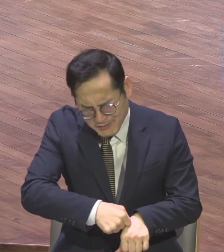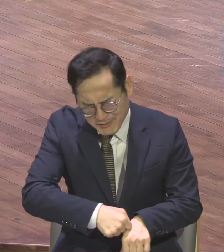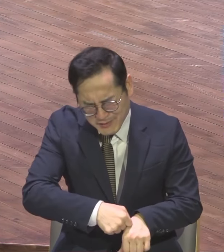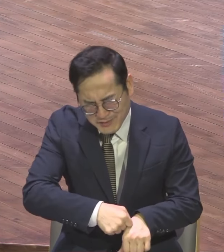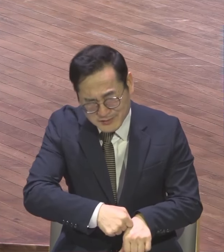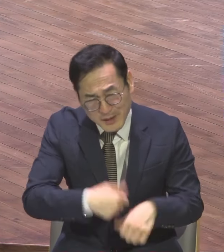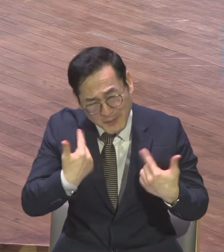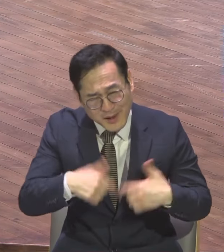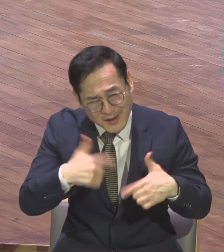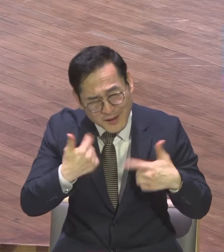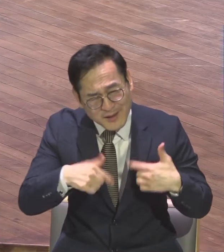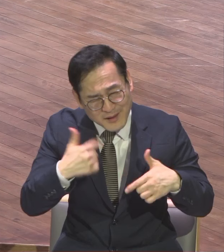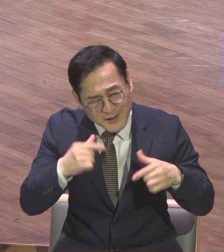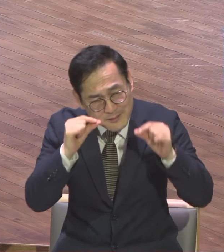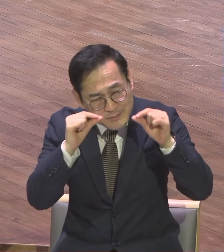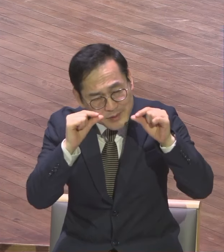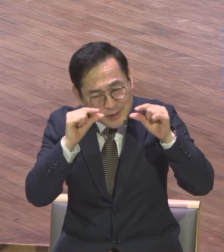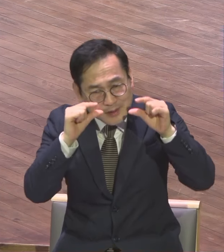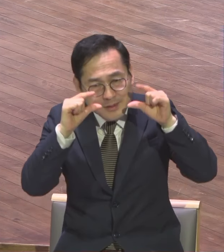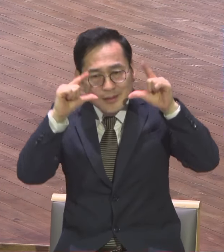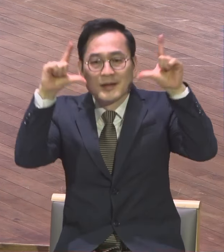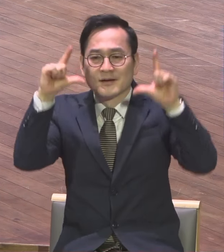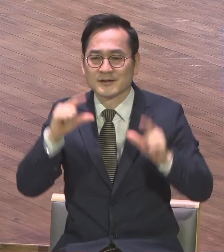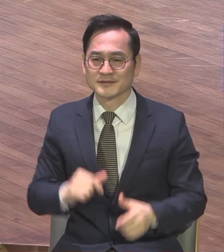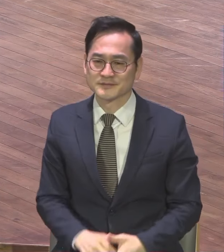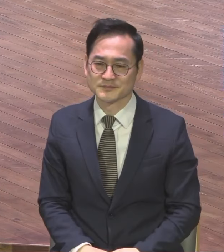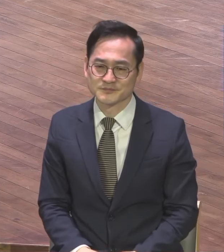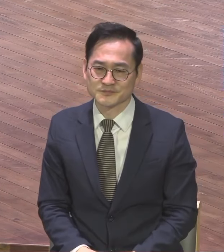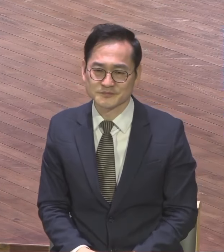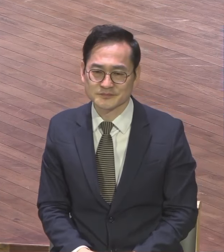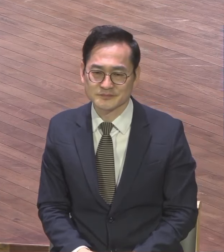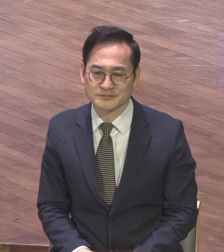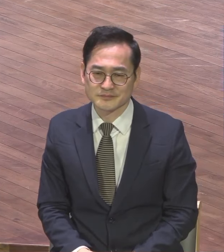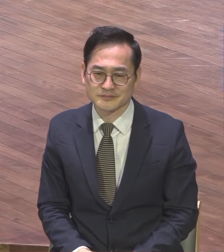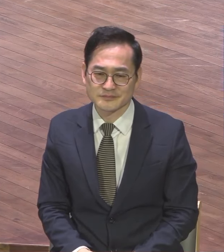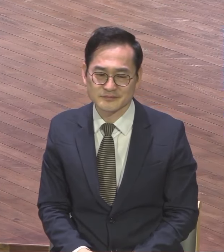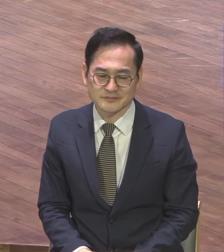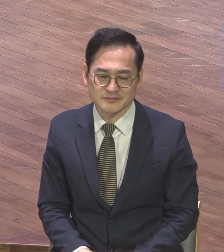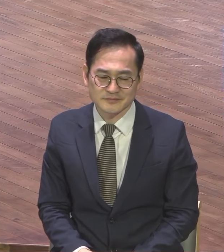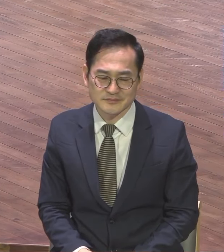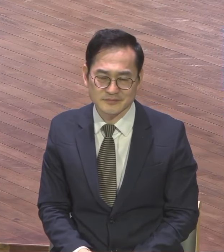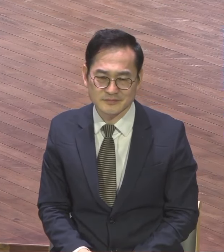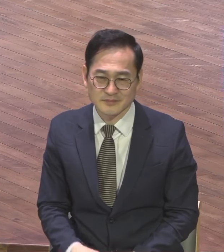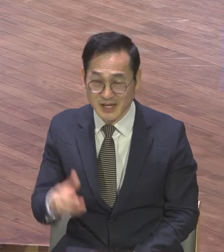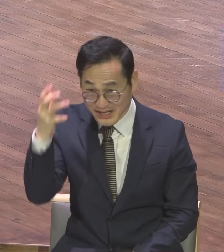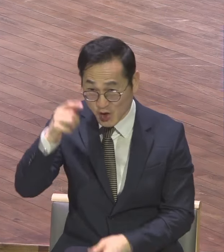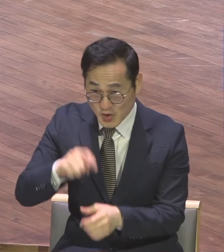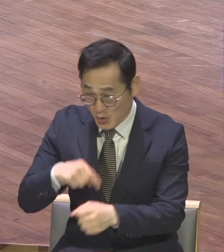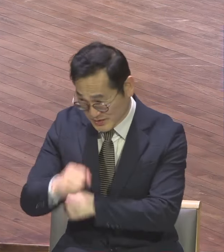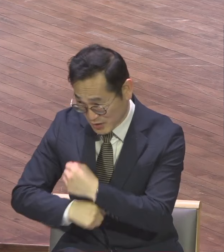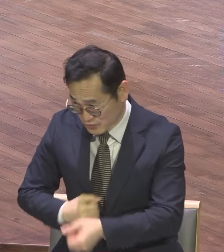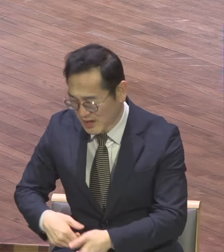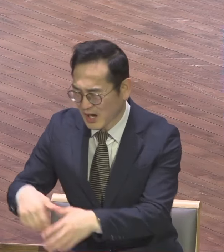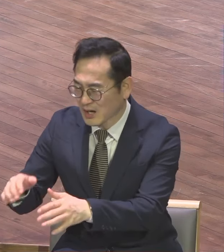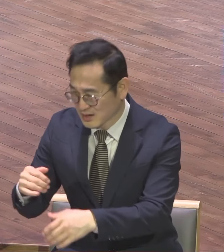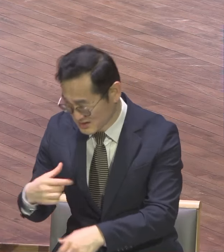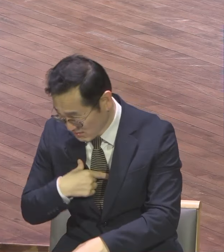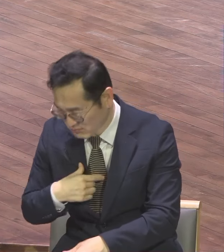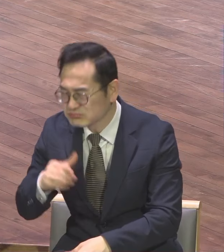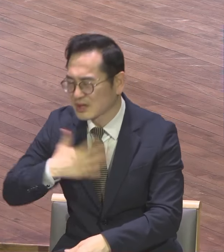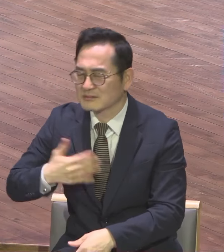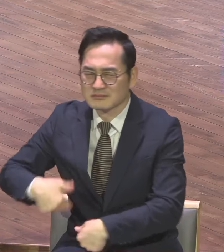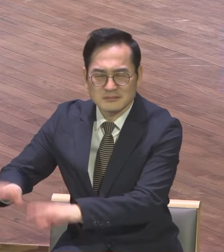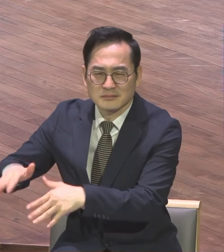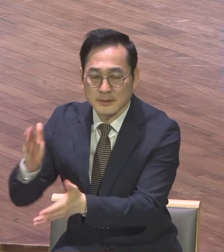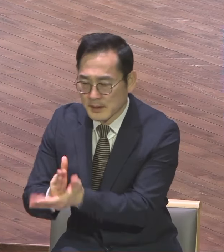억지로 갔지만은 영적인 거는요. 자녀들에게 자유를 주면 안 돼요. 영적인 거는 억지로 해야 돼요. 그래야 아이